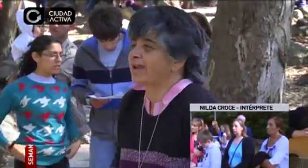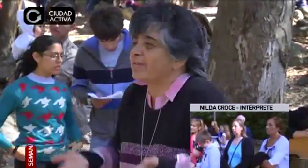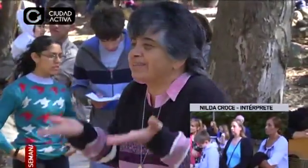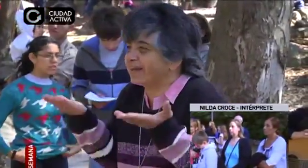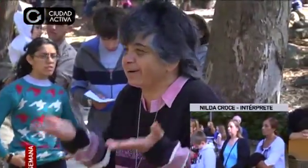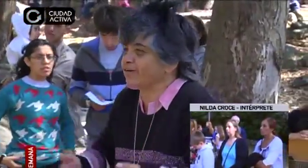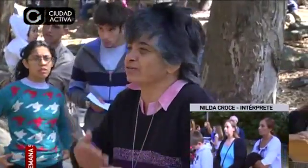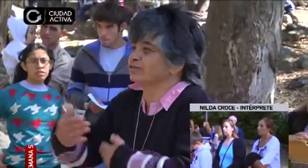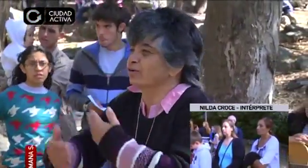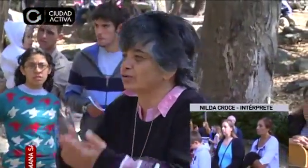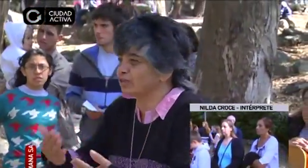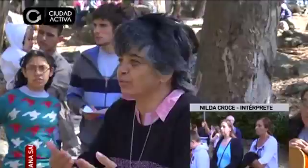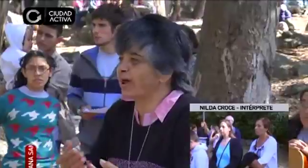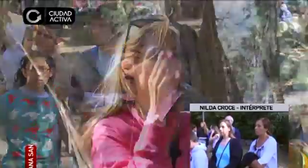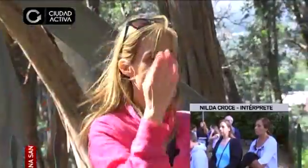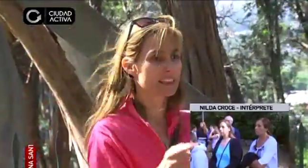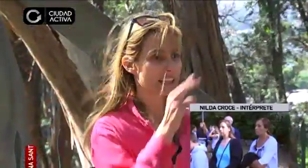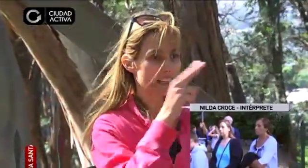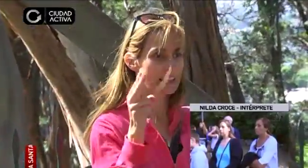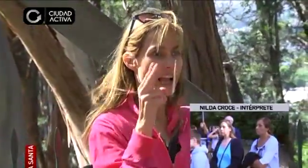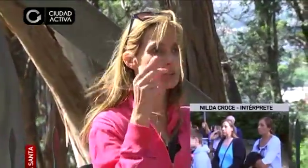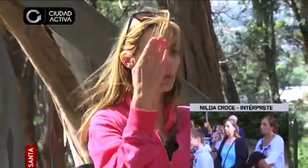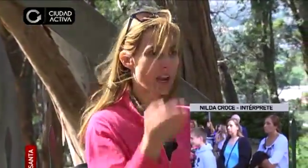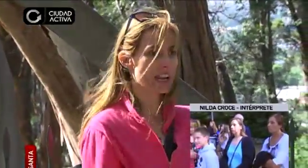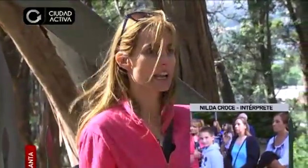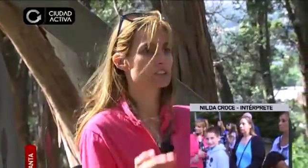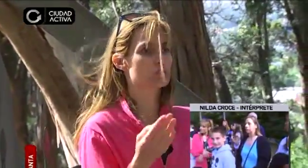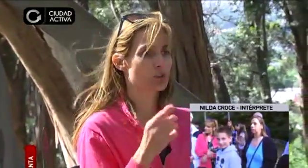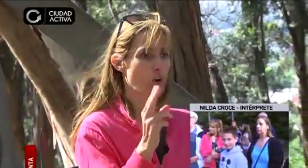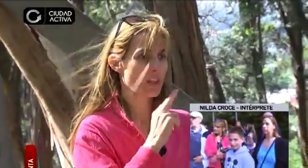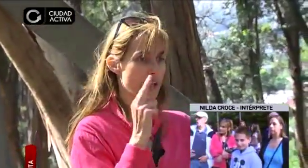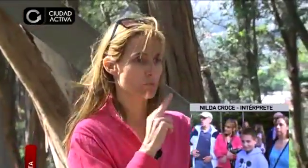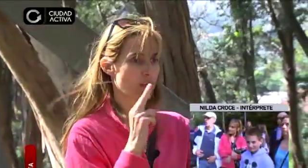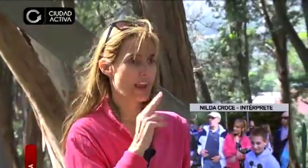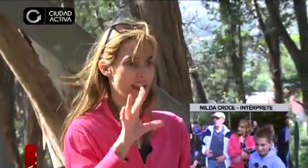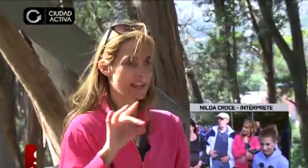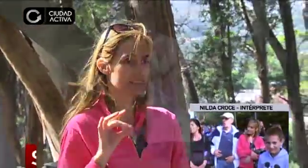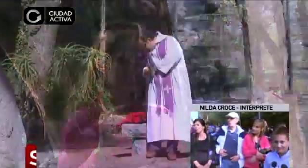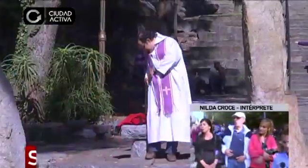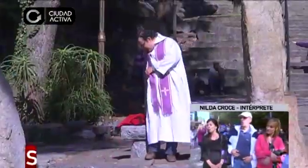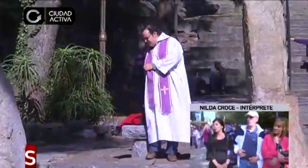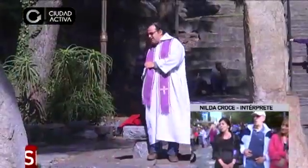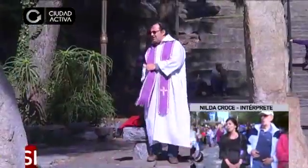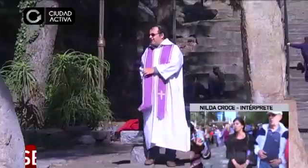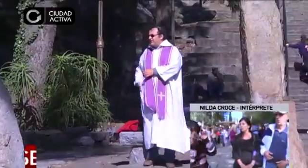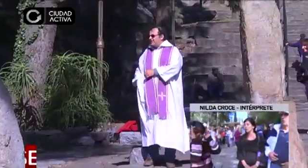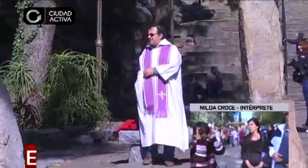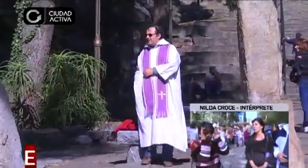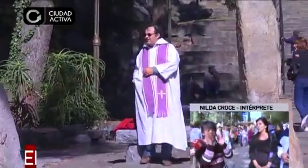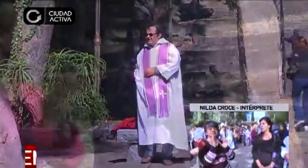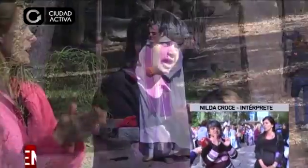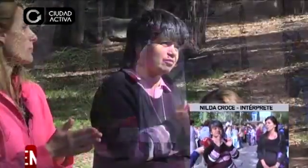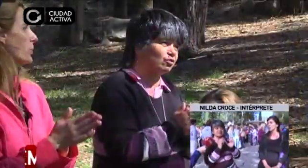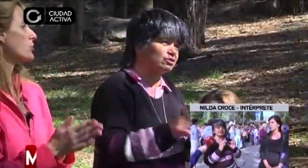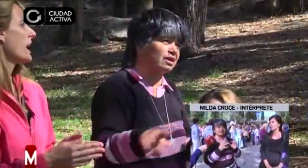fuerte. Hace 2 años, conversando con el padre Marcos,